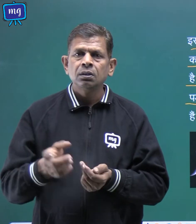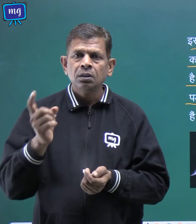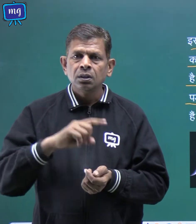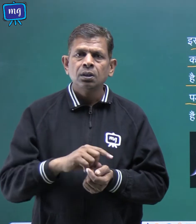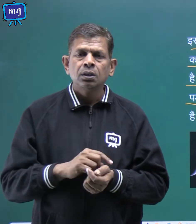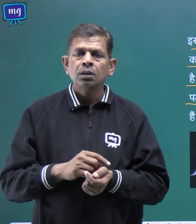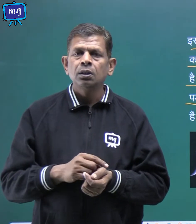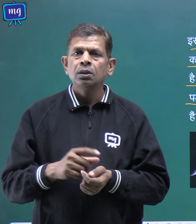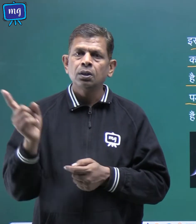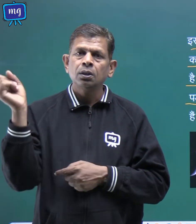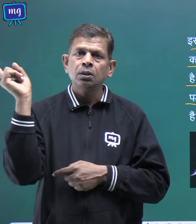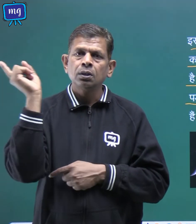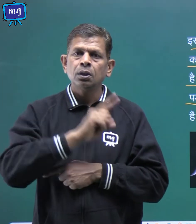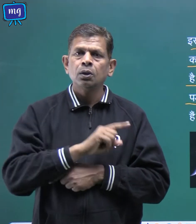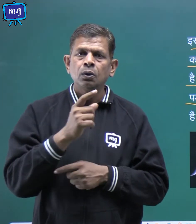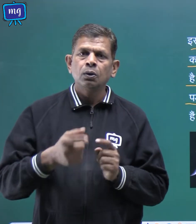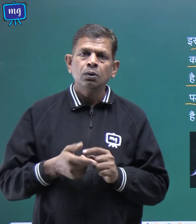इस दिन को